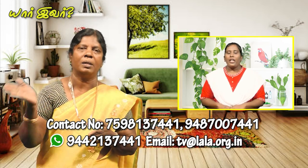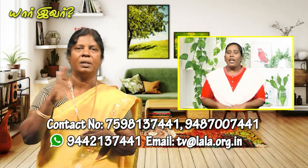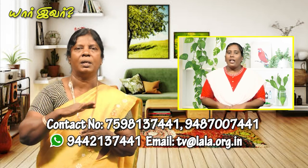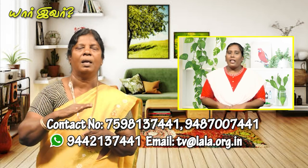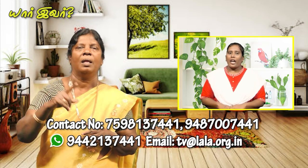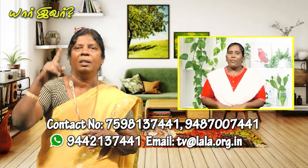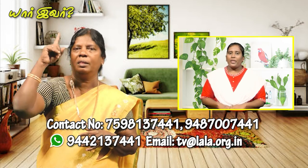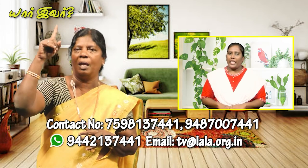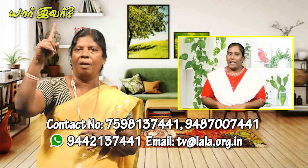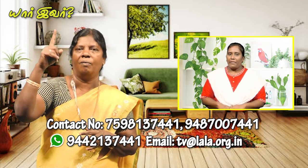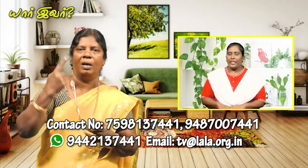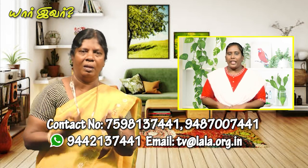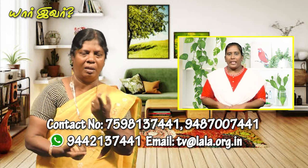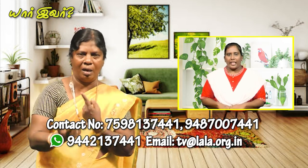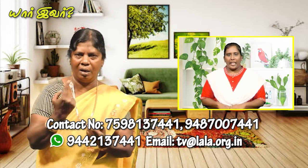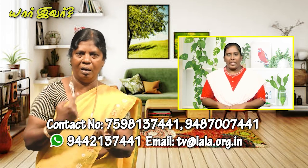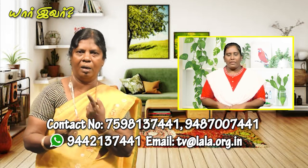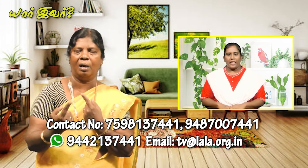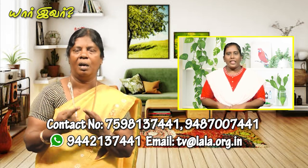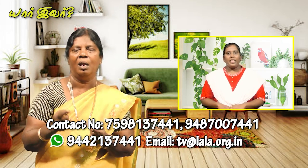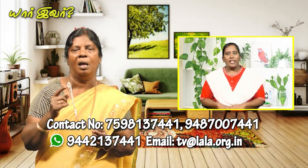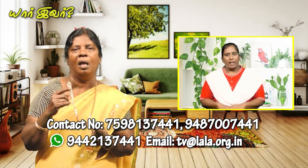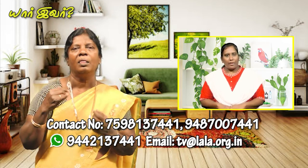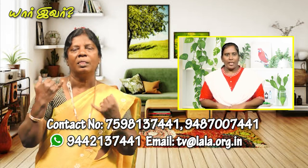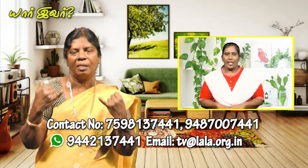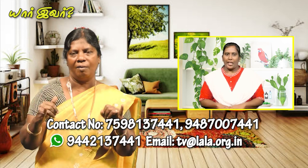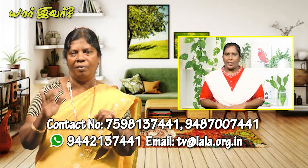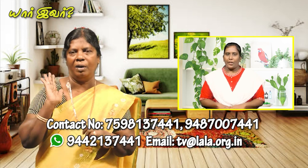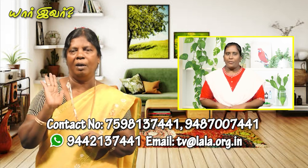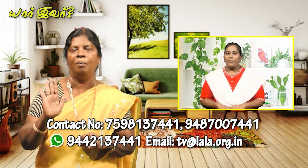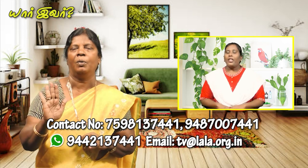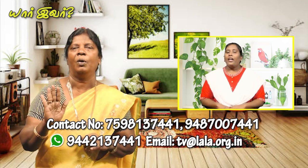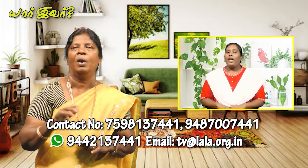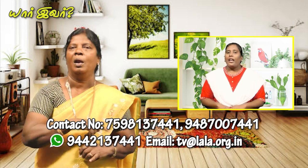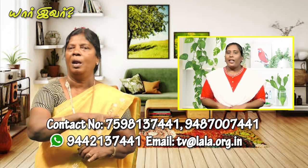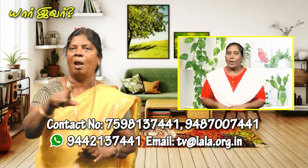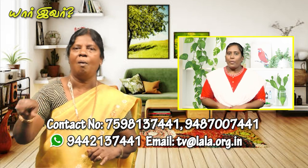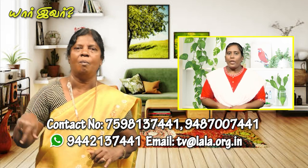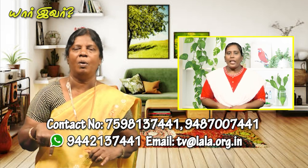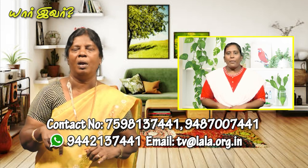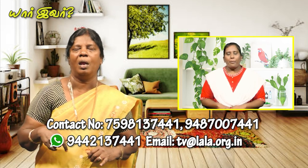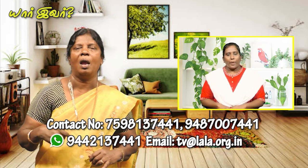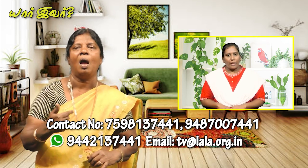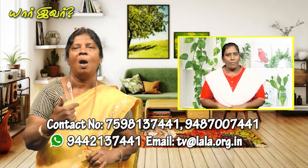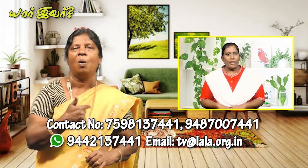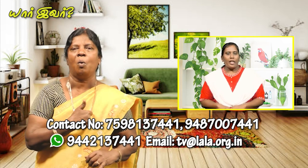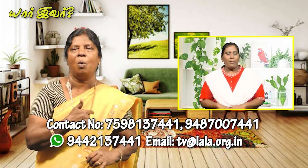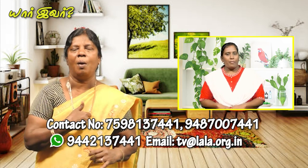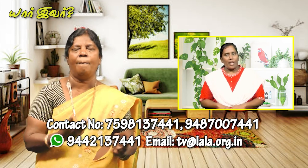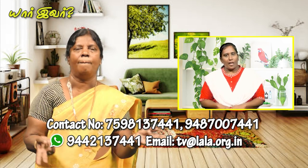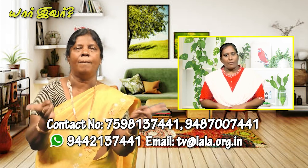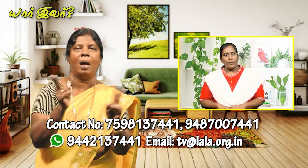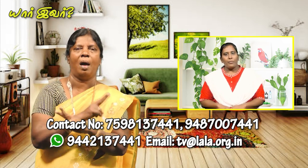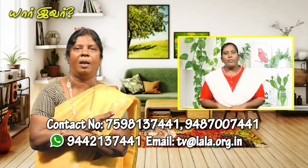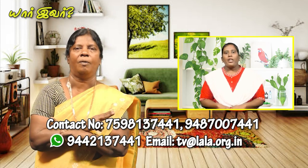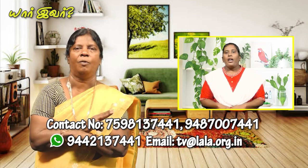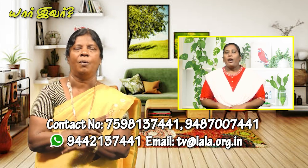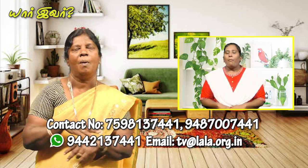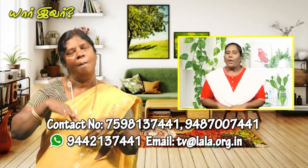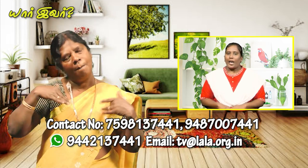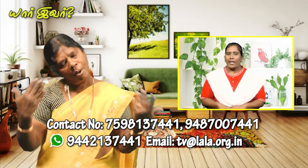மட்டும் நாம் தெய்வத்தை தேடுவது தவறு என்றும், நம்முடைய பண்புகள்